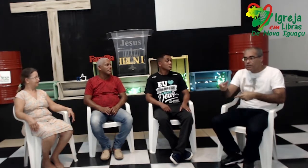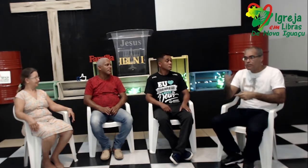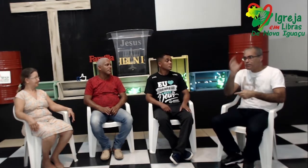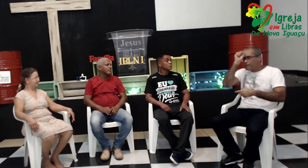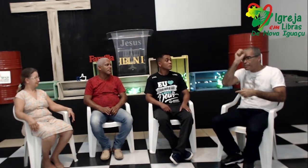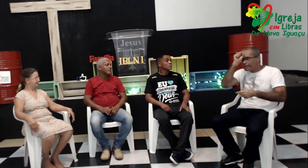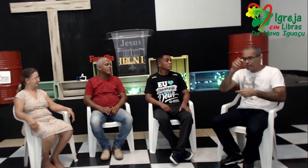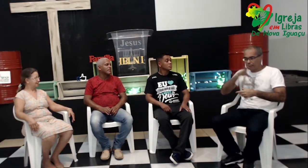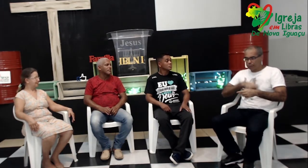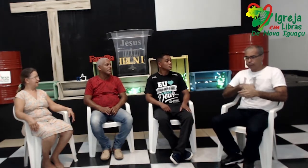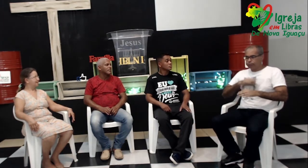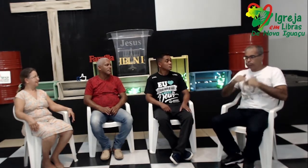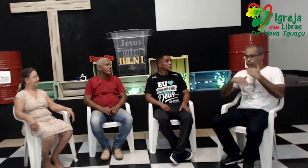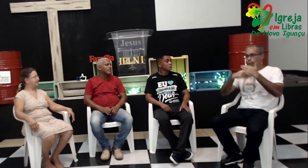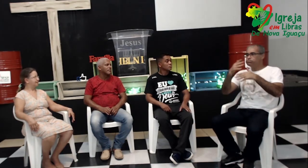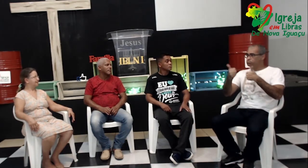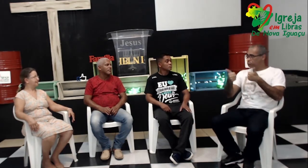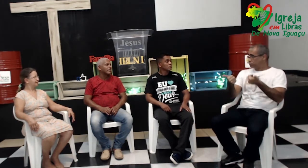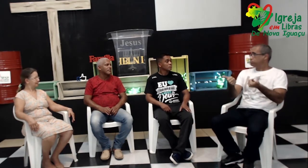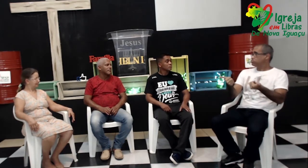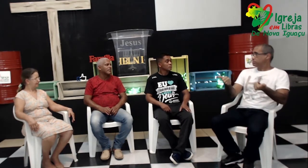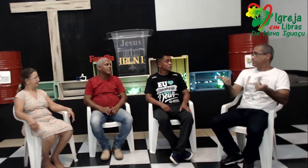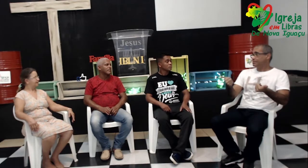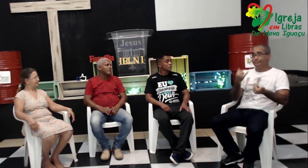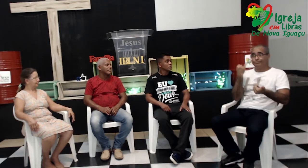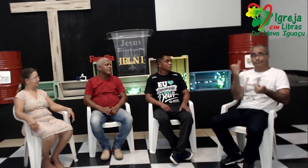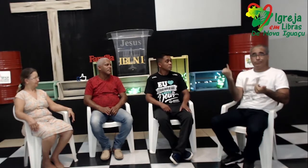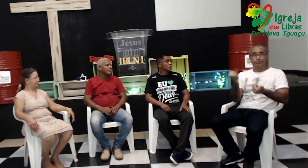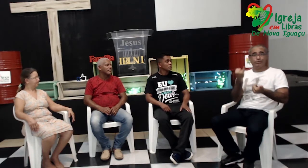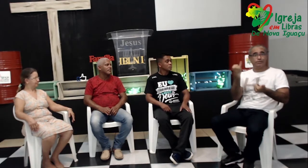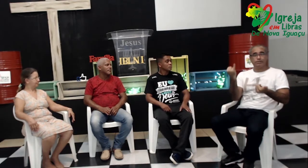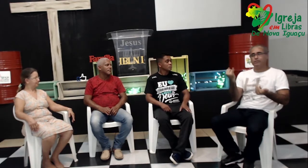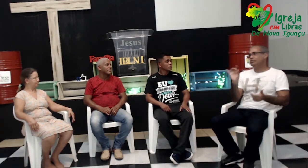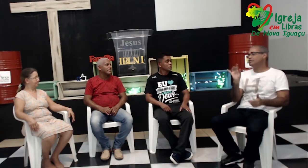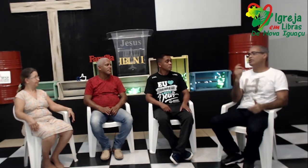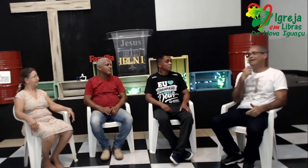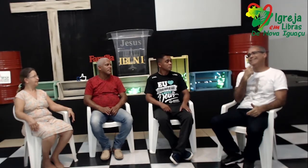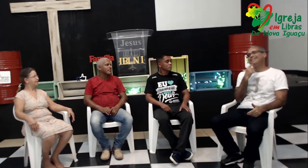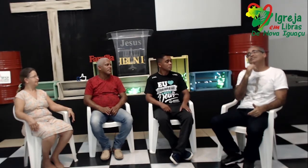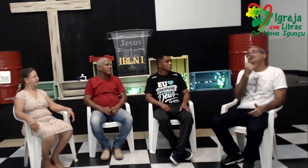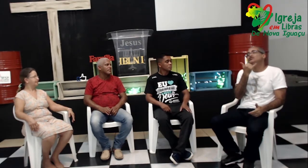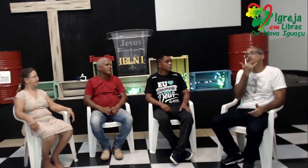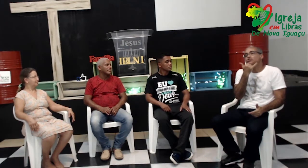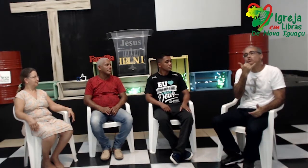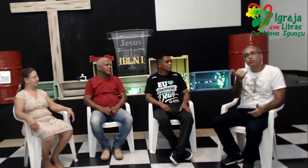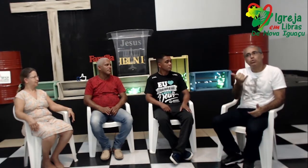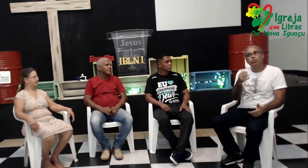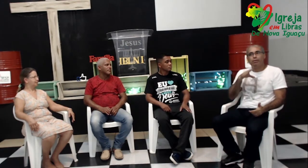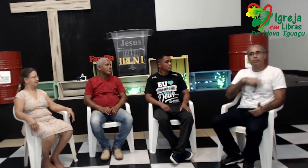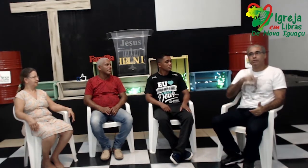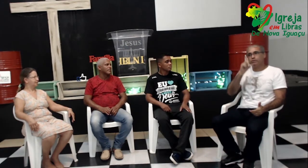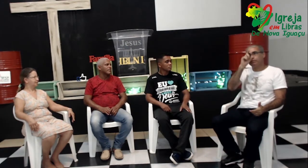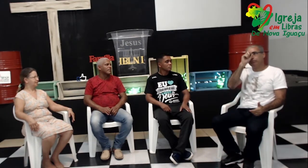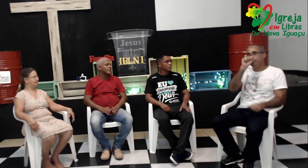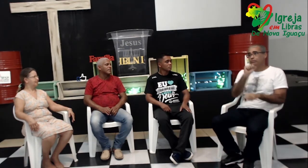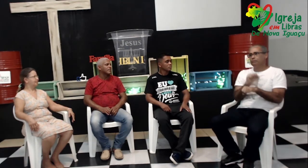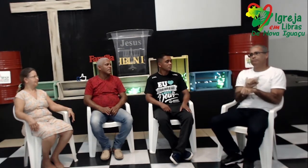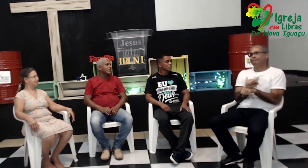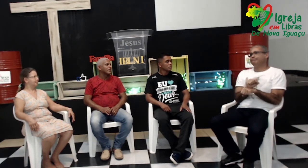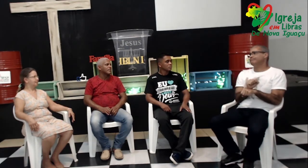explico. Eu percebo que aquela pessoa tem interesse em aprender o português. Ele só dá aquela desculpa, eu